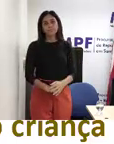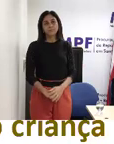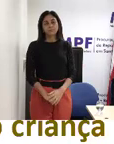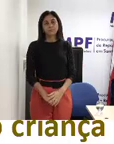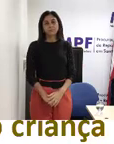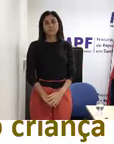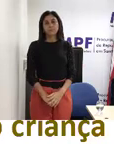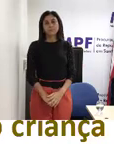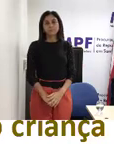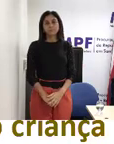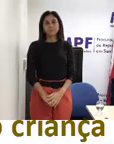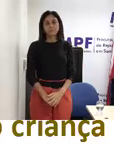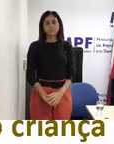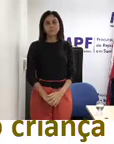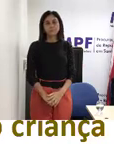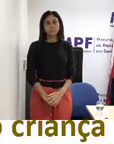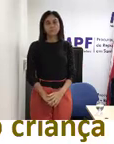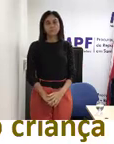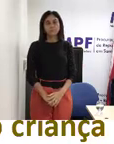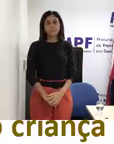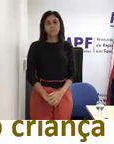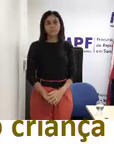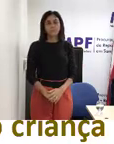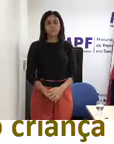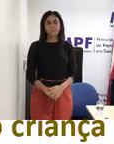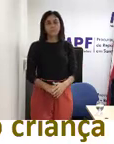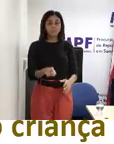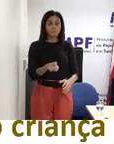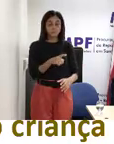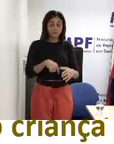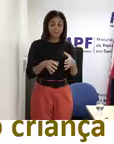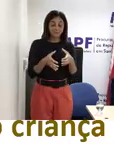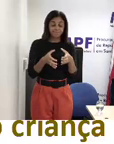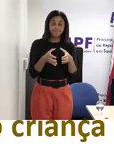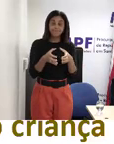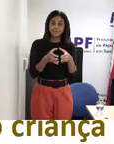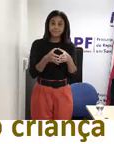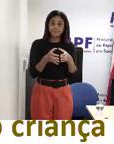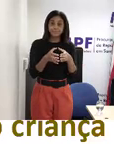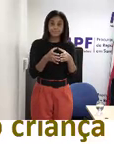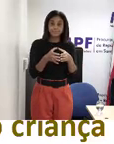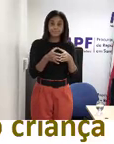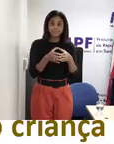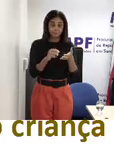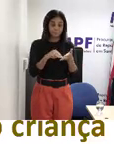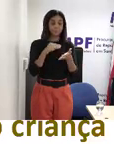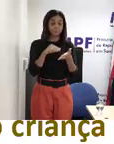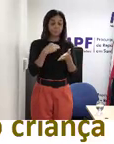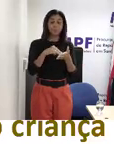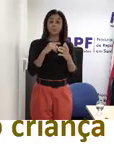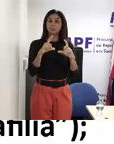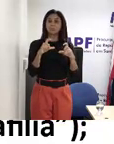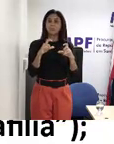que eu posso falar paraas nuvens Então a gente tem que ter todo esse tratamento quando observa essas imagens